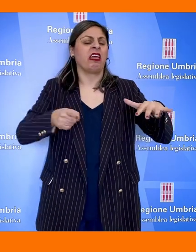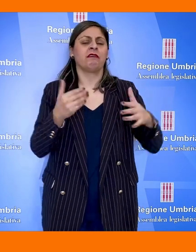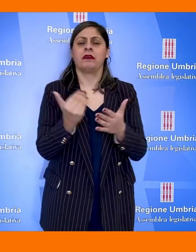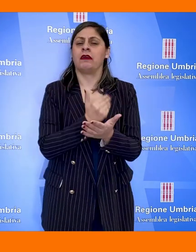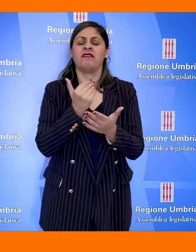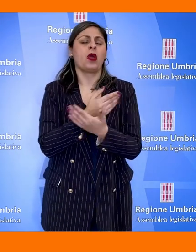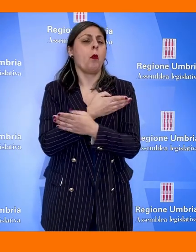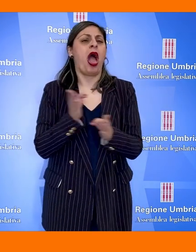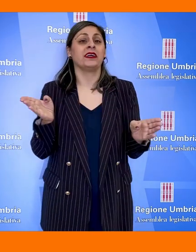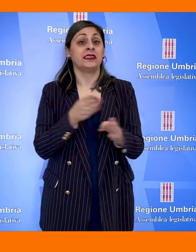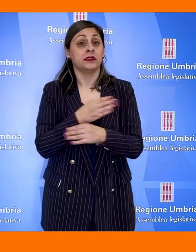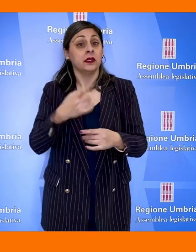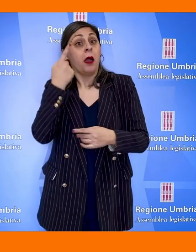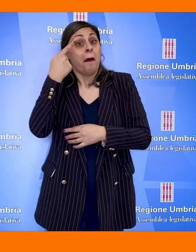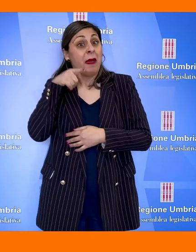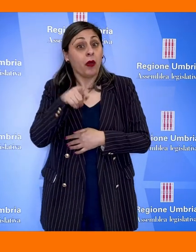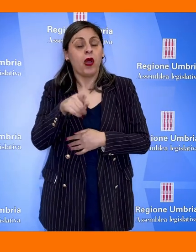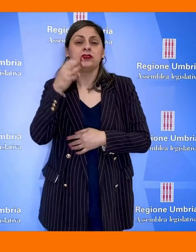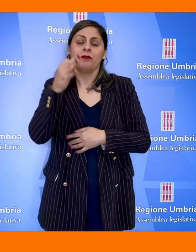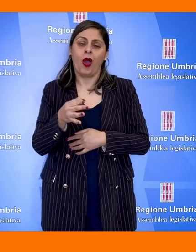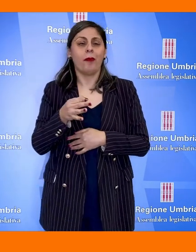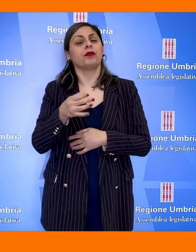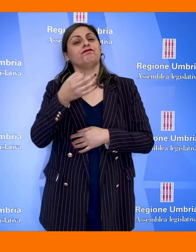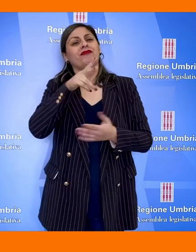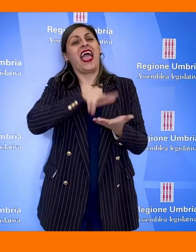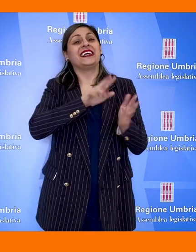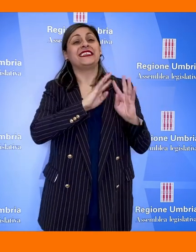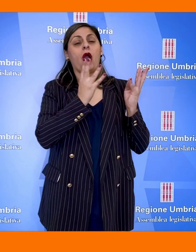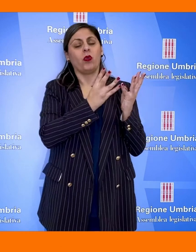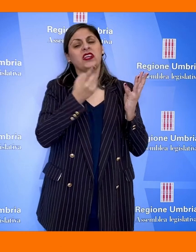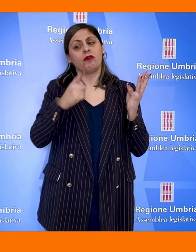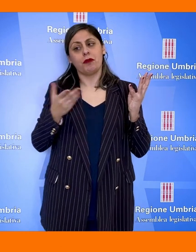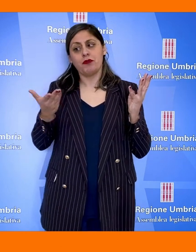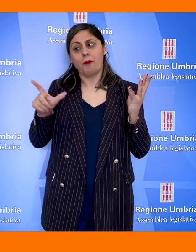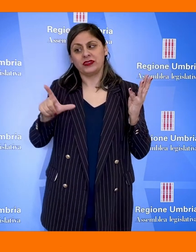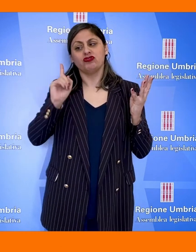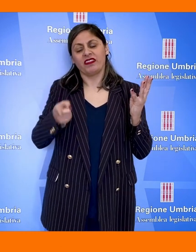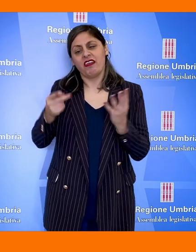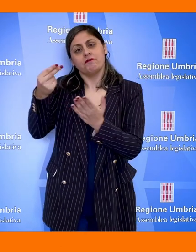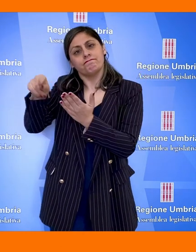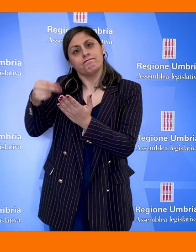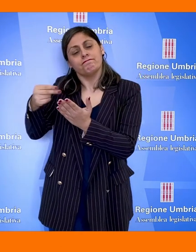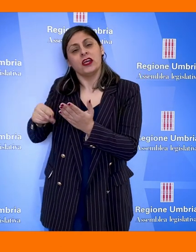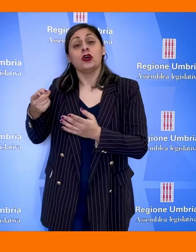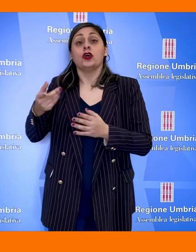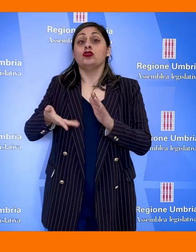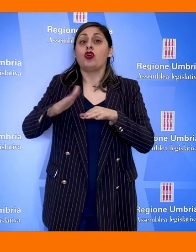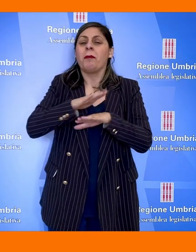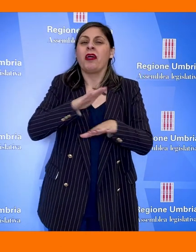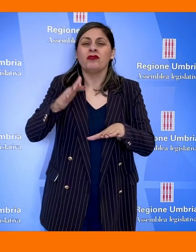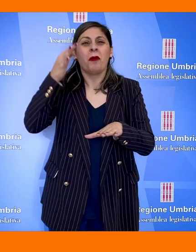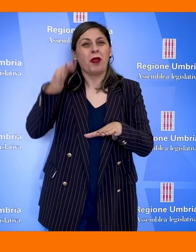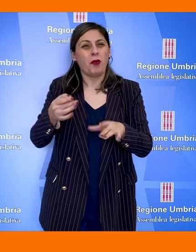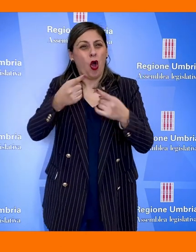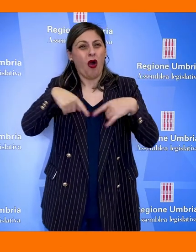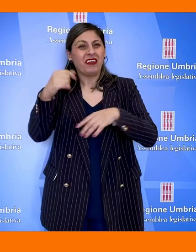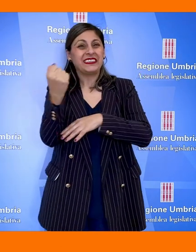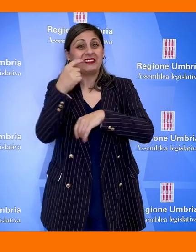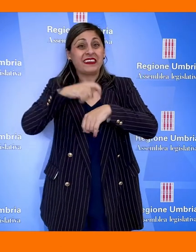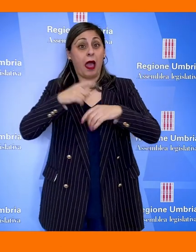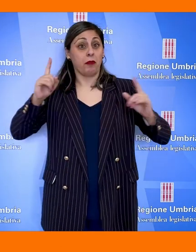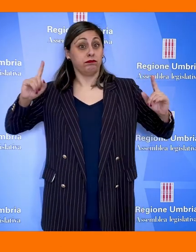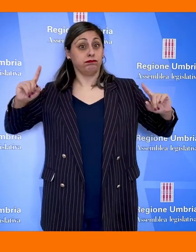ambientali in ogni opera. Per questo l'esecutivo presenterà alcune osservazioni alla proposta di legge, come per la riduzione della tempistica